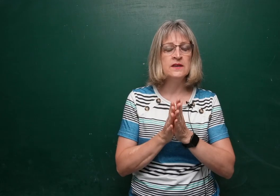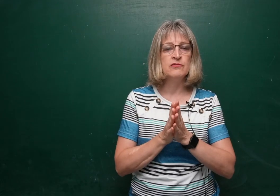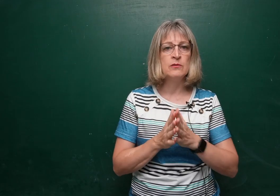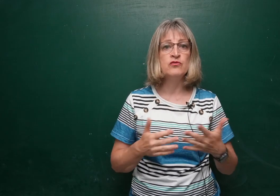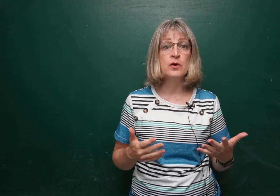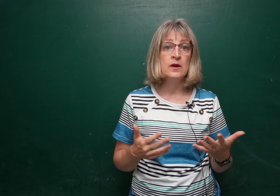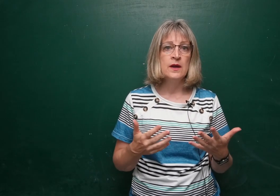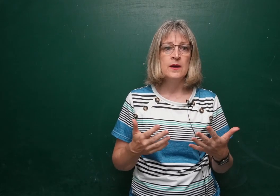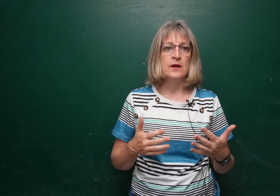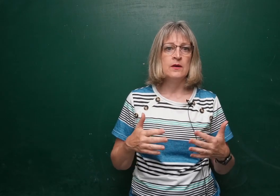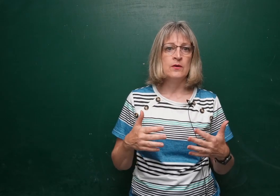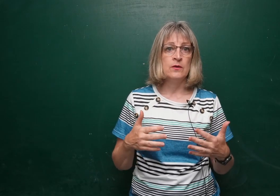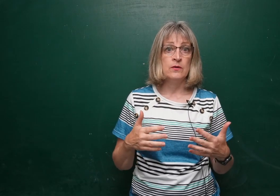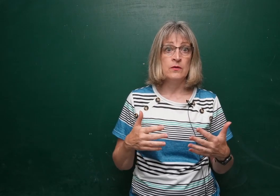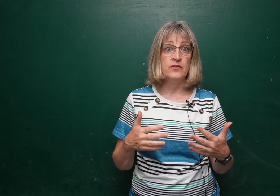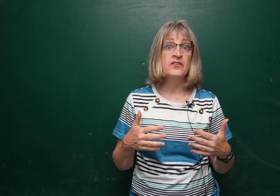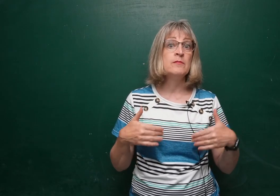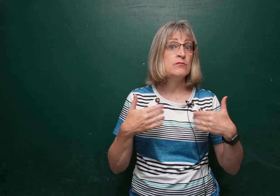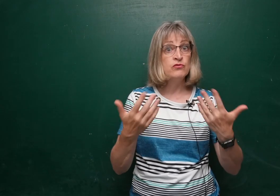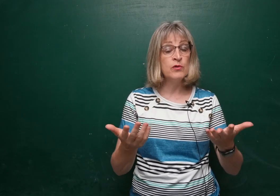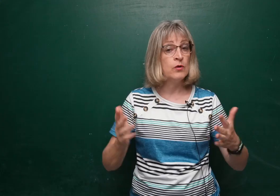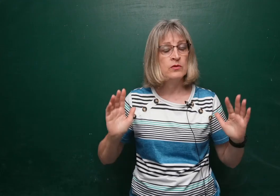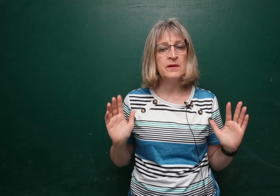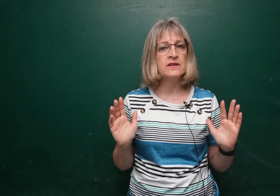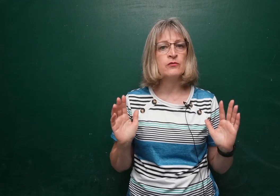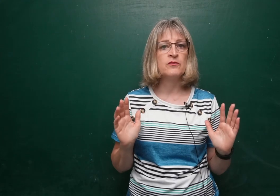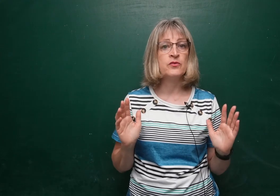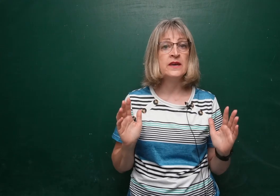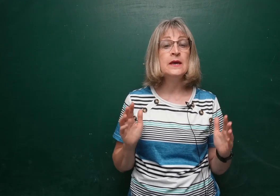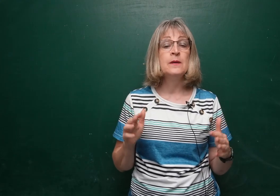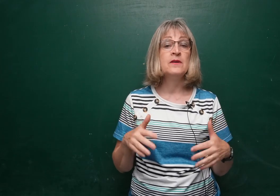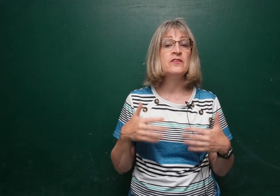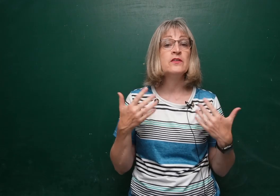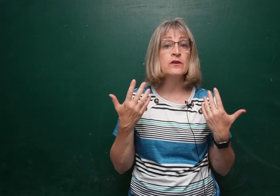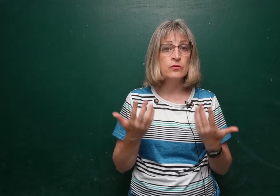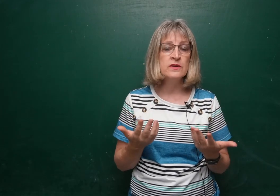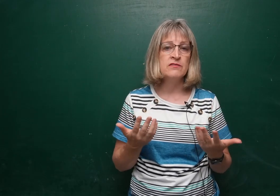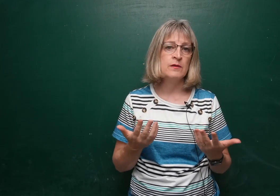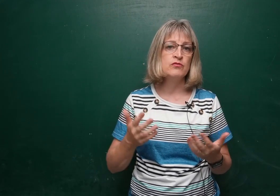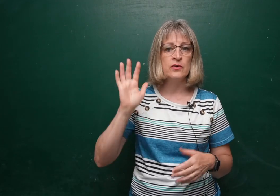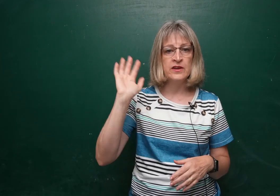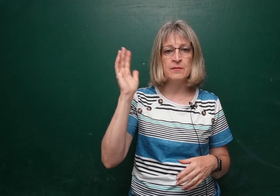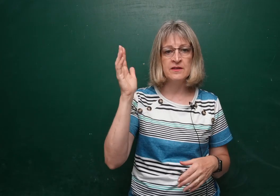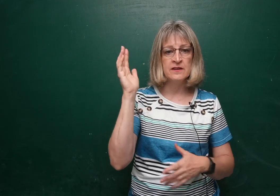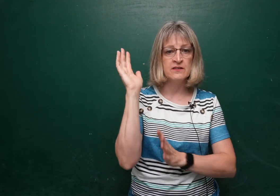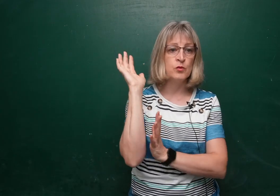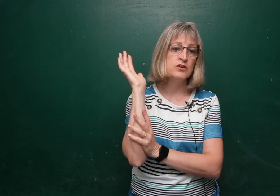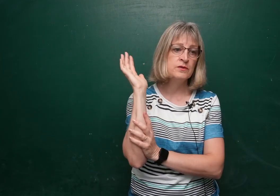un mouvement. Si c'est le même mouvement, on n'a pas de question à se poser, mais s'il n'y en a qu'une qui fait un mouvement, c'est la main directrice. Bon, moi je suis